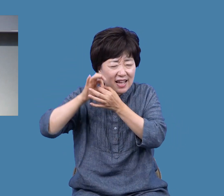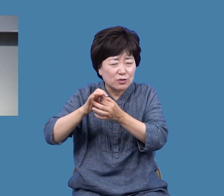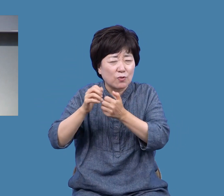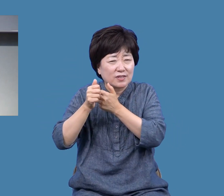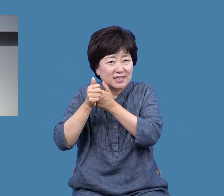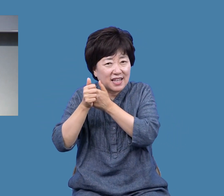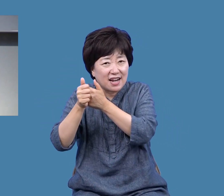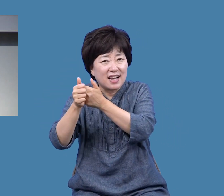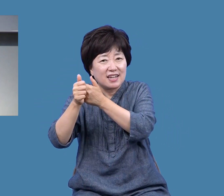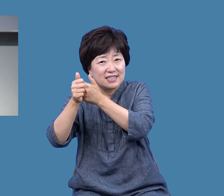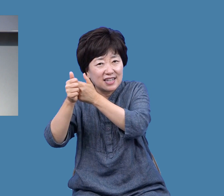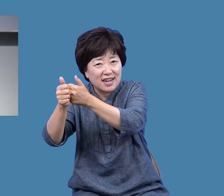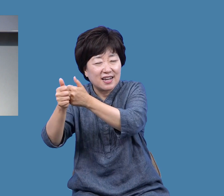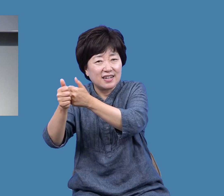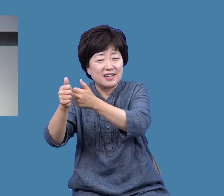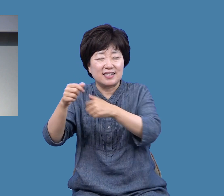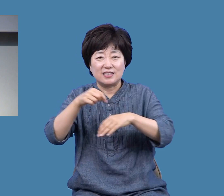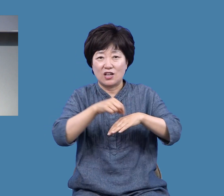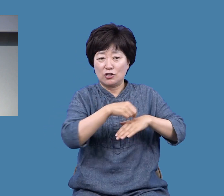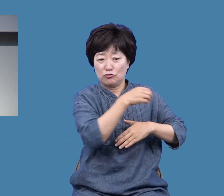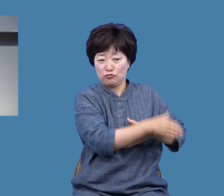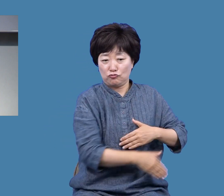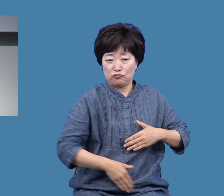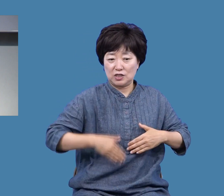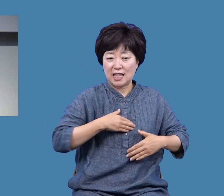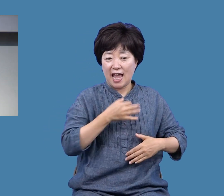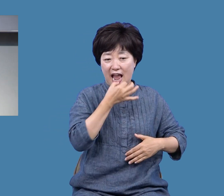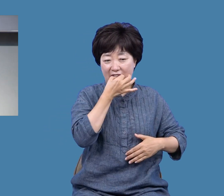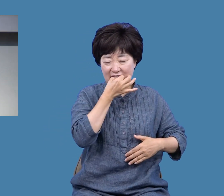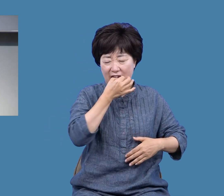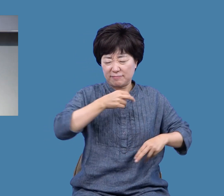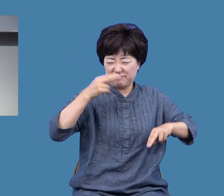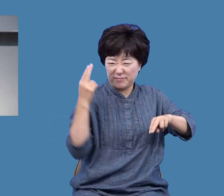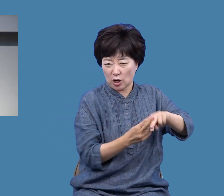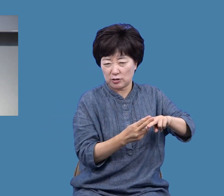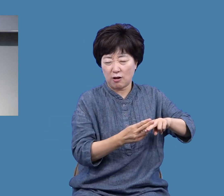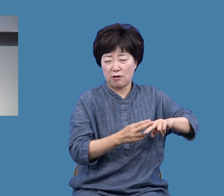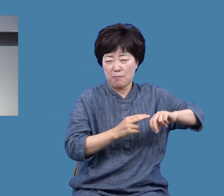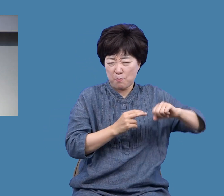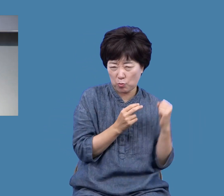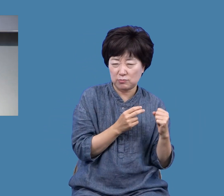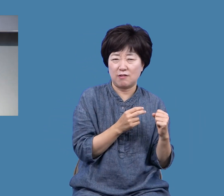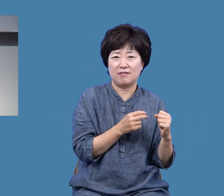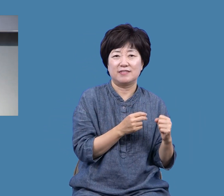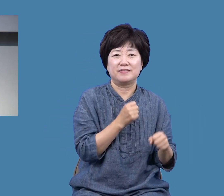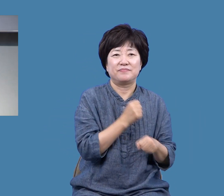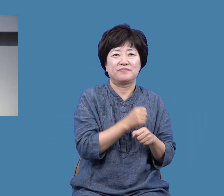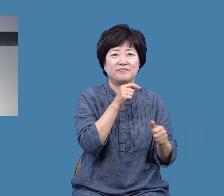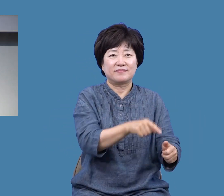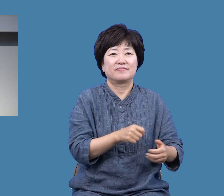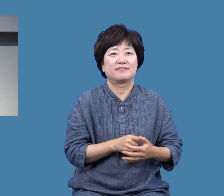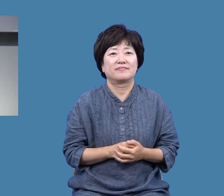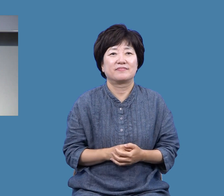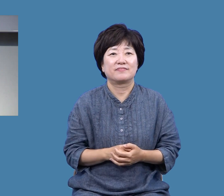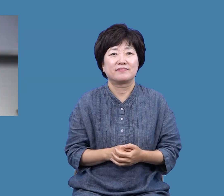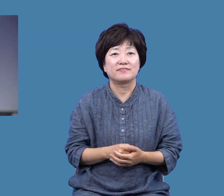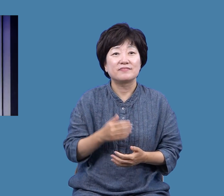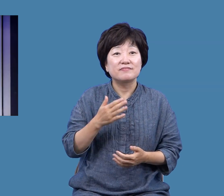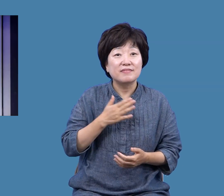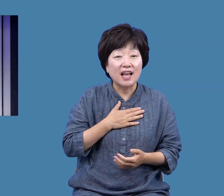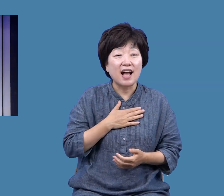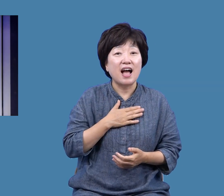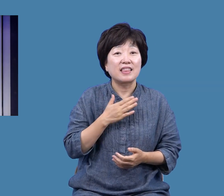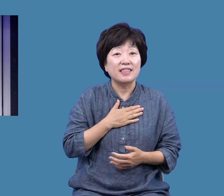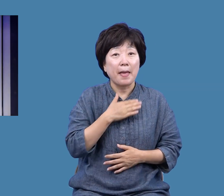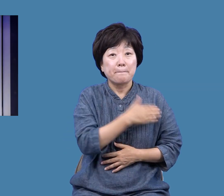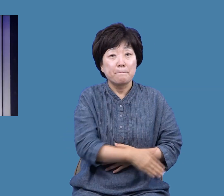따라가는, 그래서 육체의 욕심을 쳐서 복종시키라는 거야. 고린도전서 9장 27절입니다. 시작. 내가 내 몸을